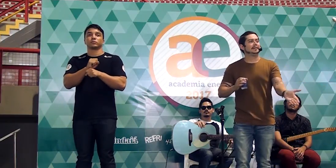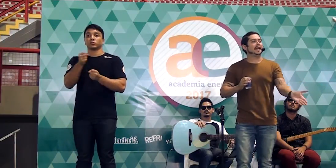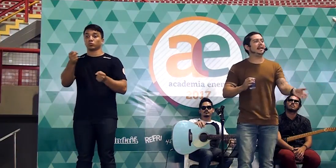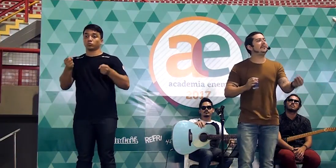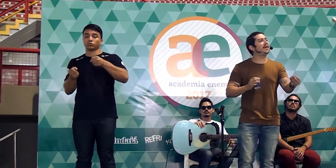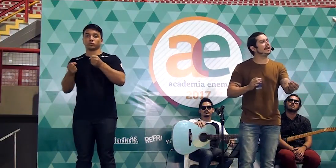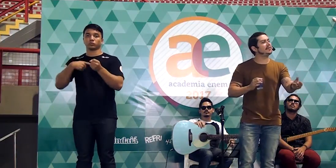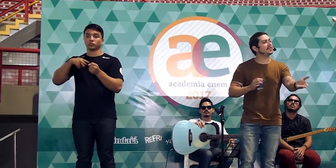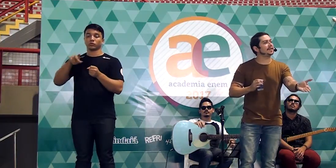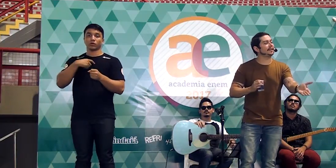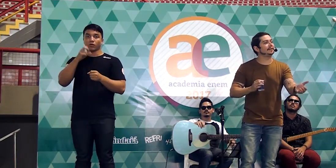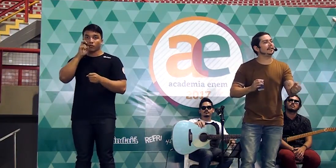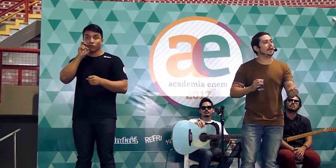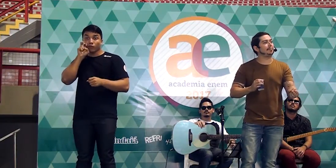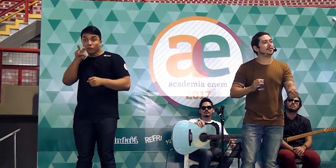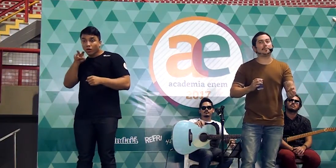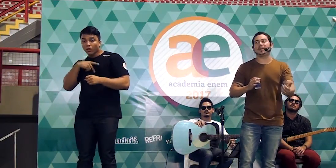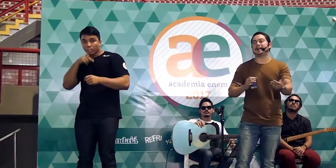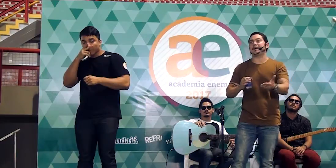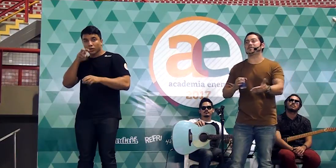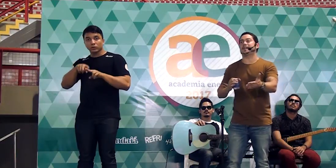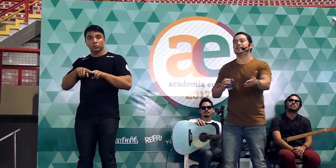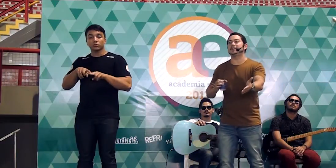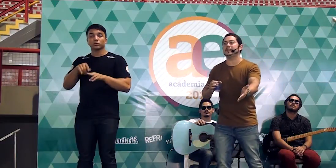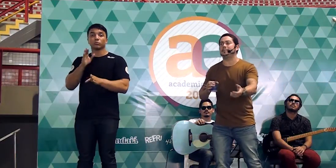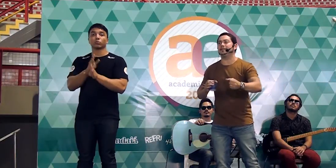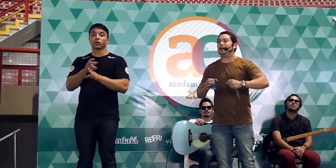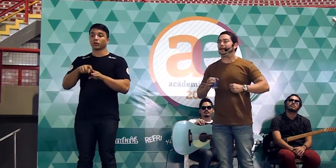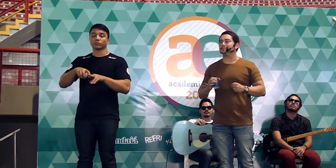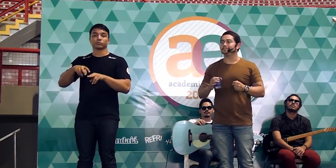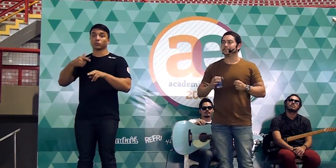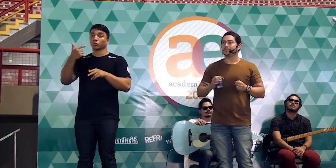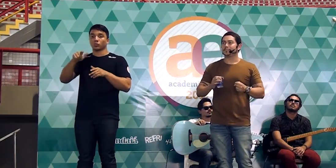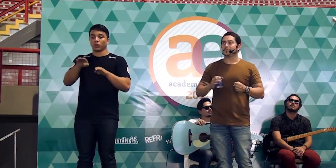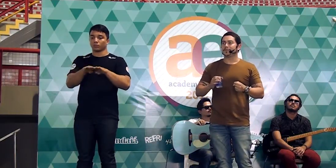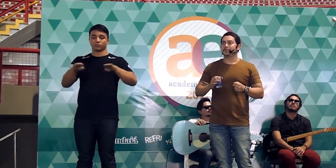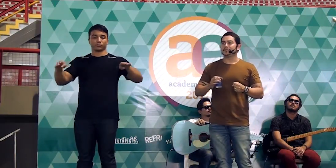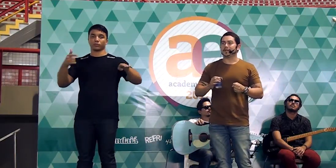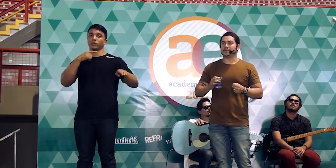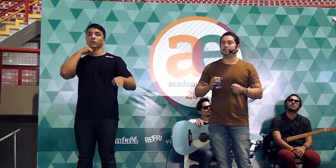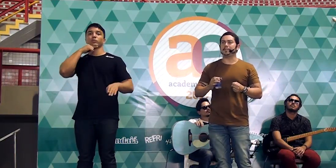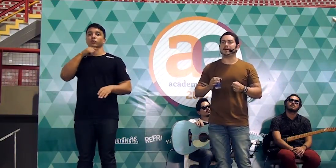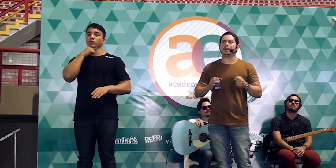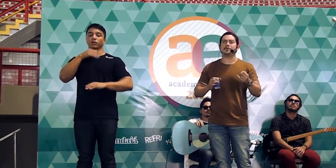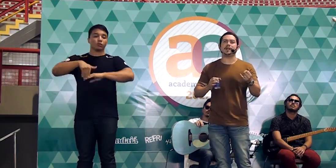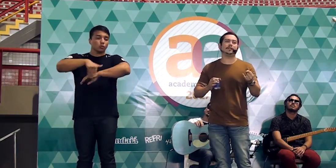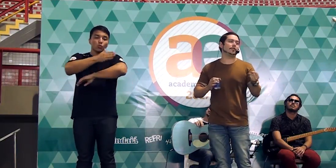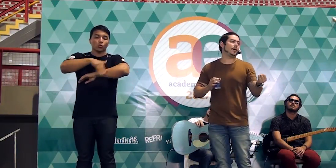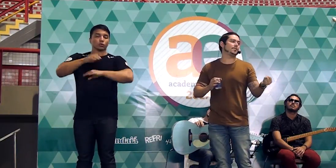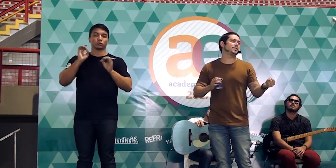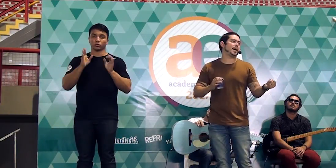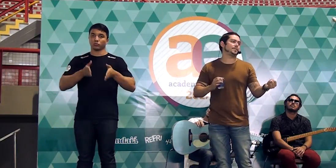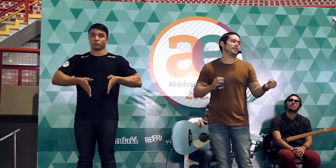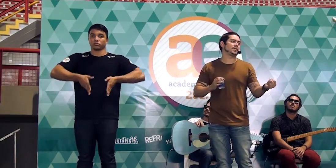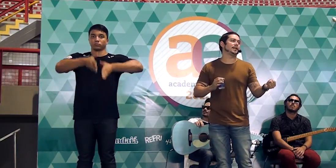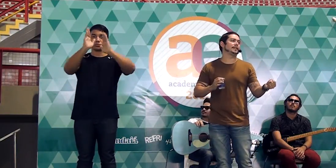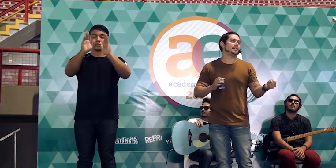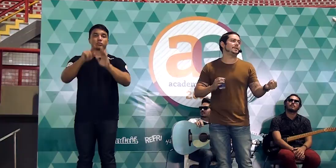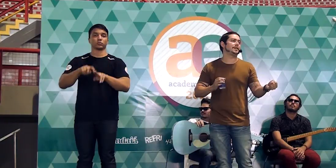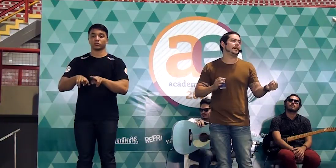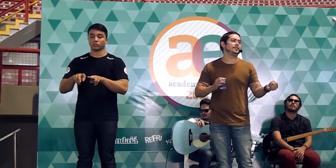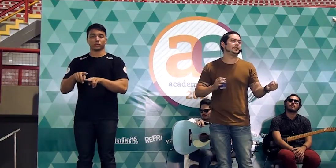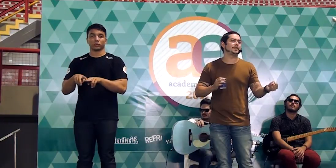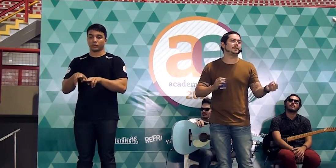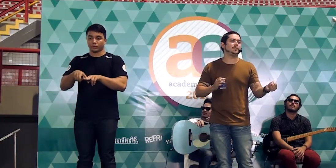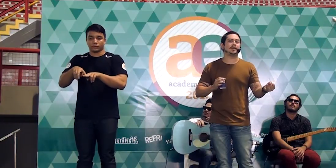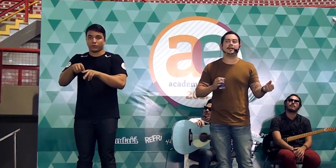você. Ele vê que você está andando na pista porque a calçada não dá para andar. Tá certo? Primeiro que calçada não é um espaço para você andar